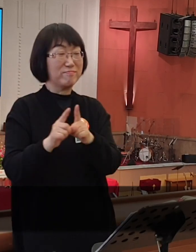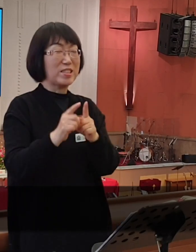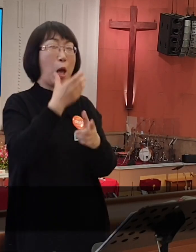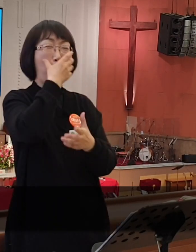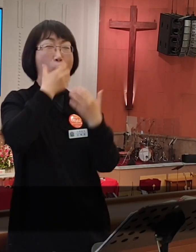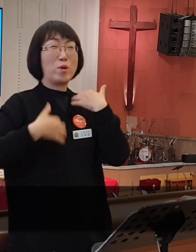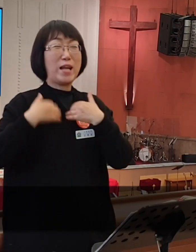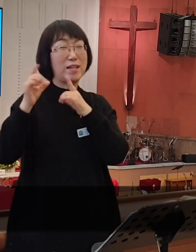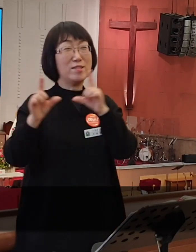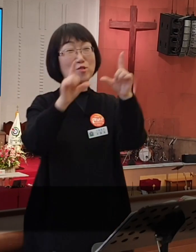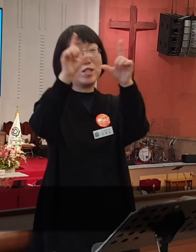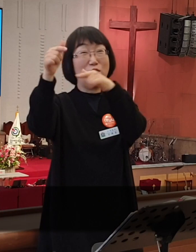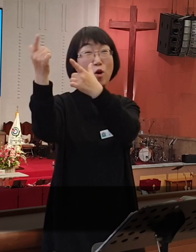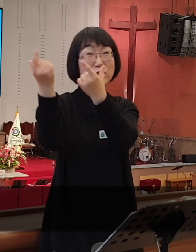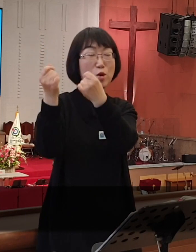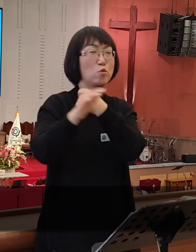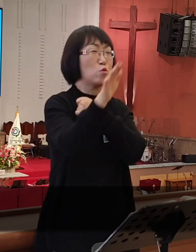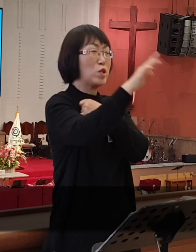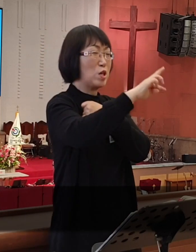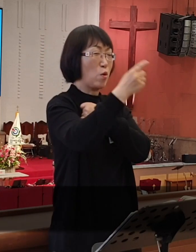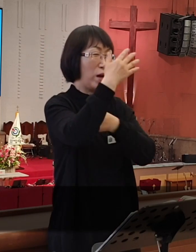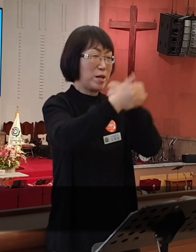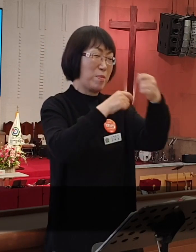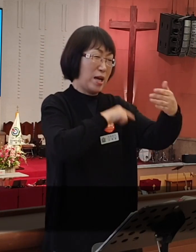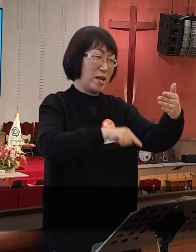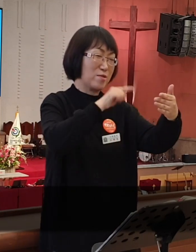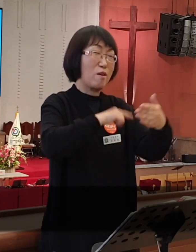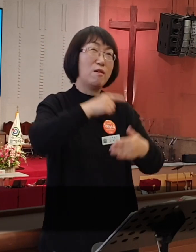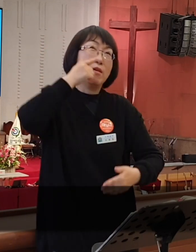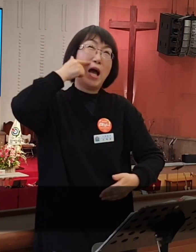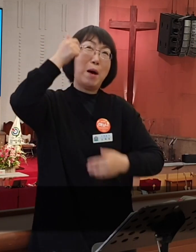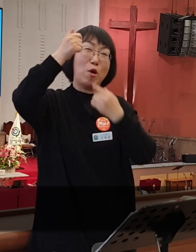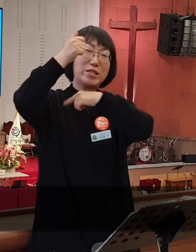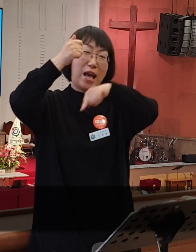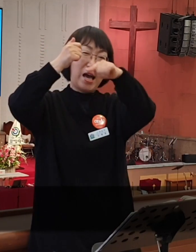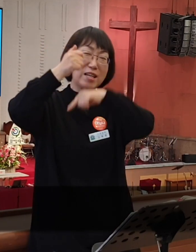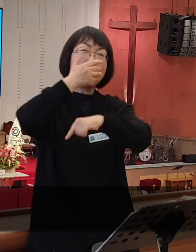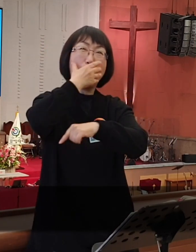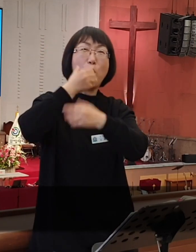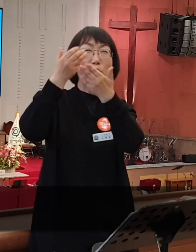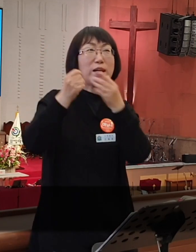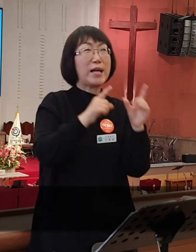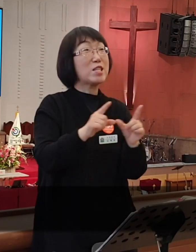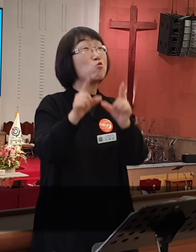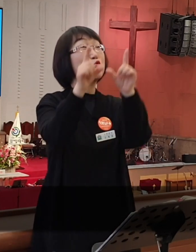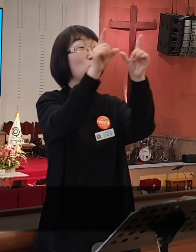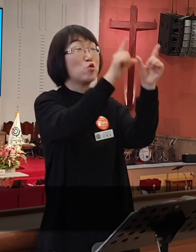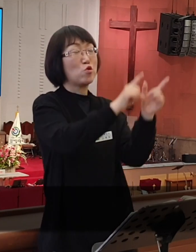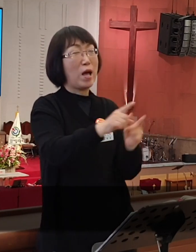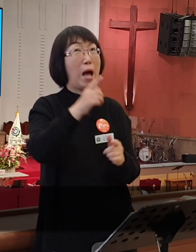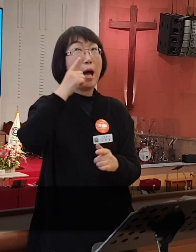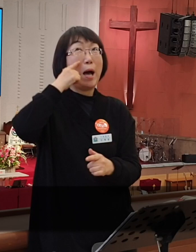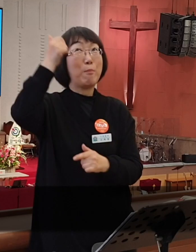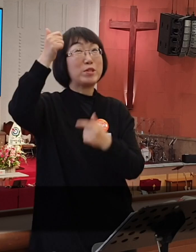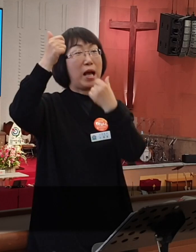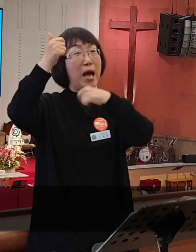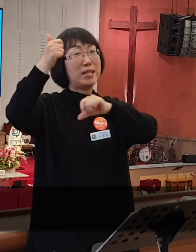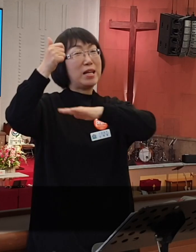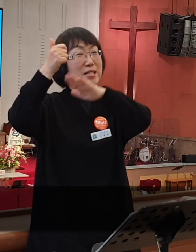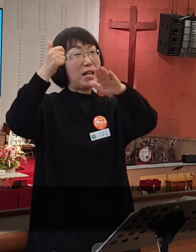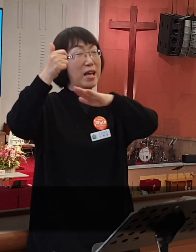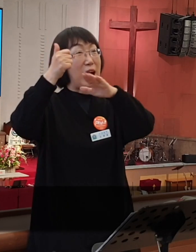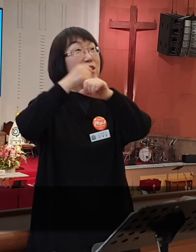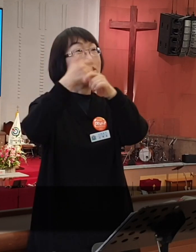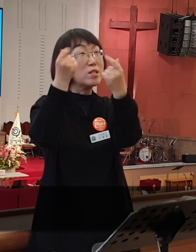복락을 누리는 것처럼 우리도 하나님 안에서 이제는 아버지 안에서 그 복을 누릴 겁니다. 아버지가 이 아들을 사랑한